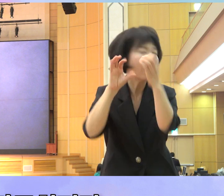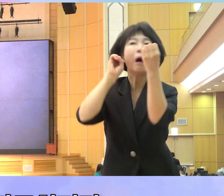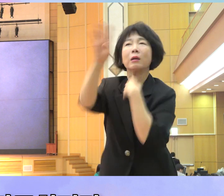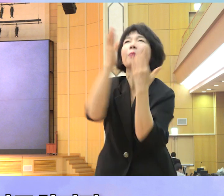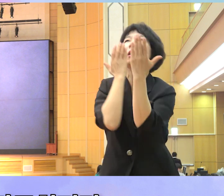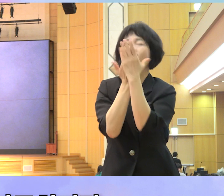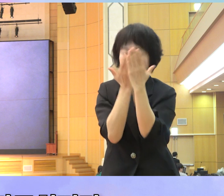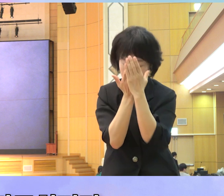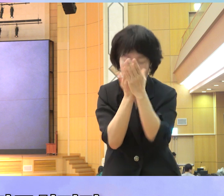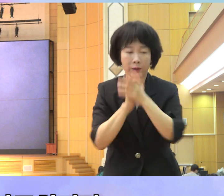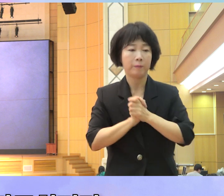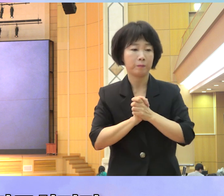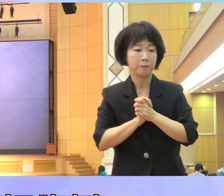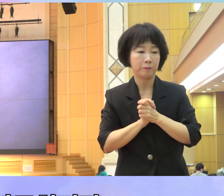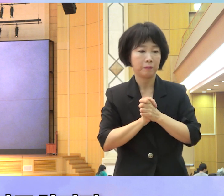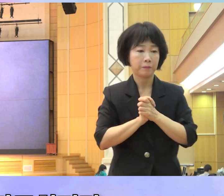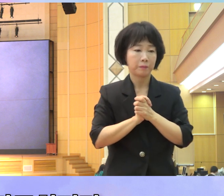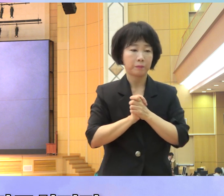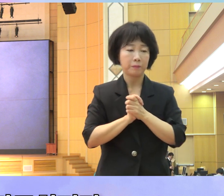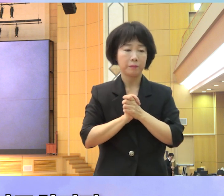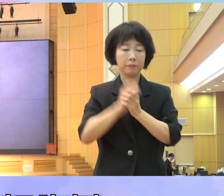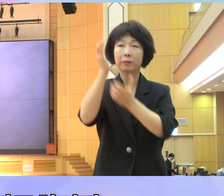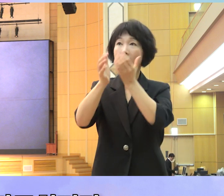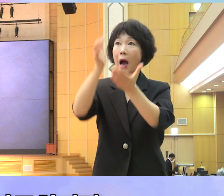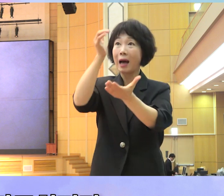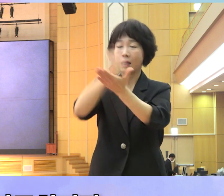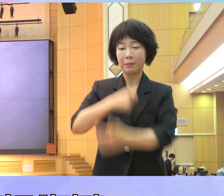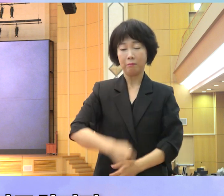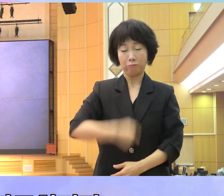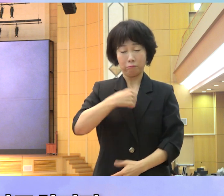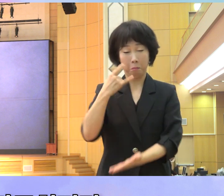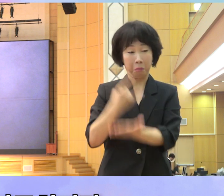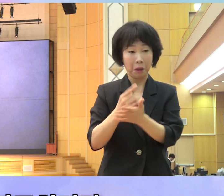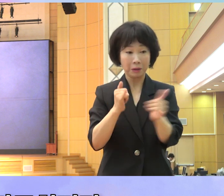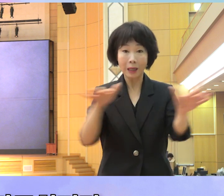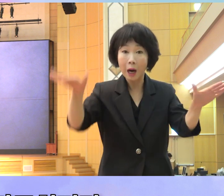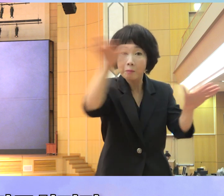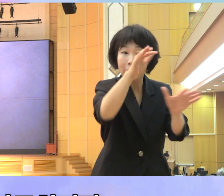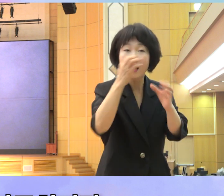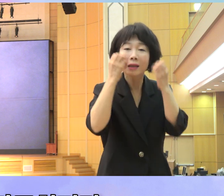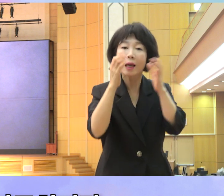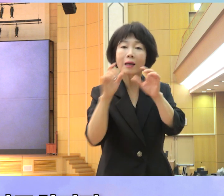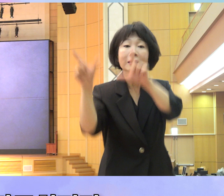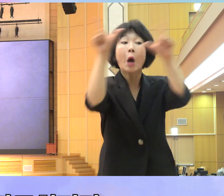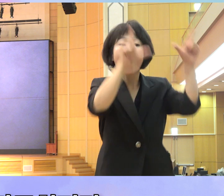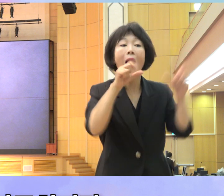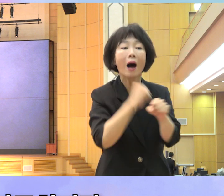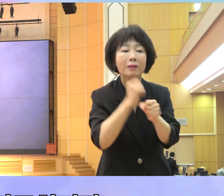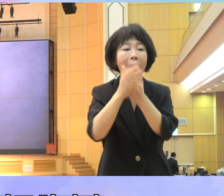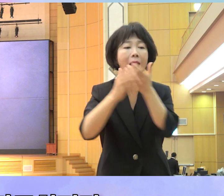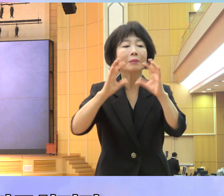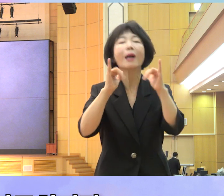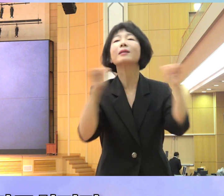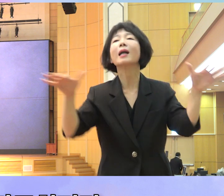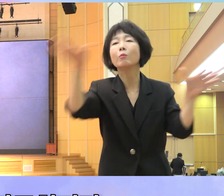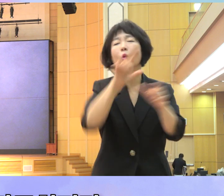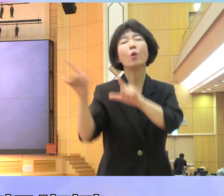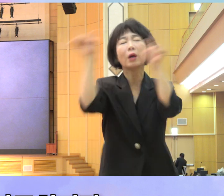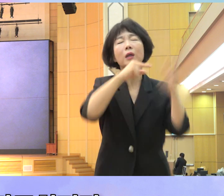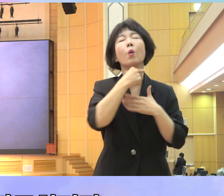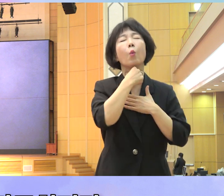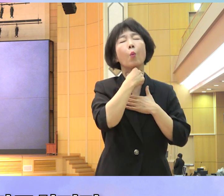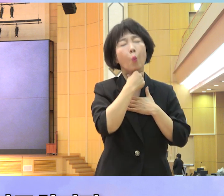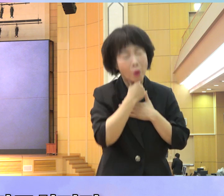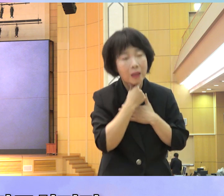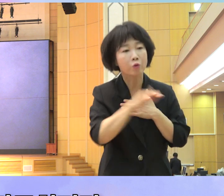응답하여 주시옵소서. 하나님의 의인으로 하나님의 새 삶을 살아가는 하나님의 백성으로 살기를